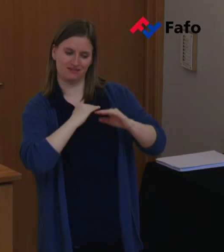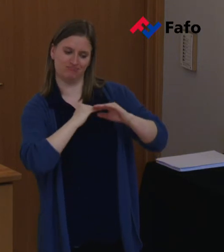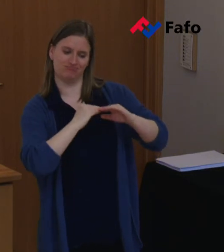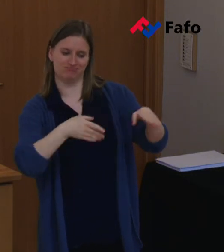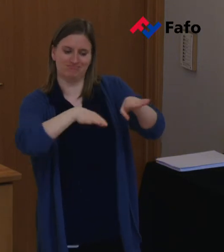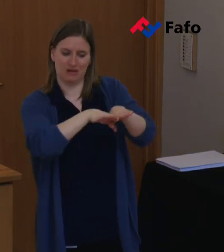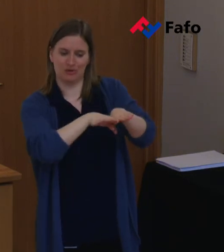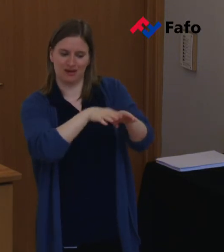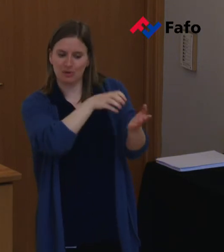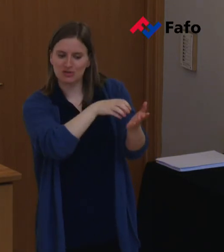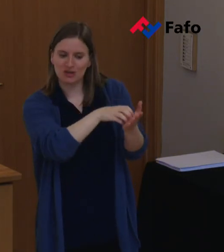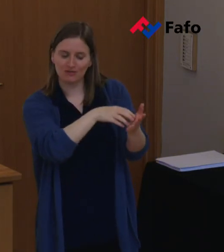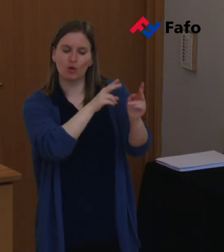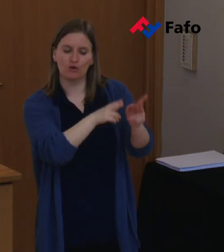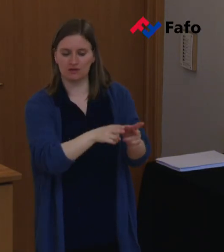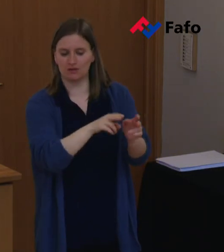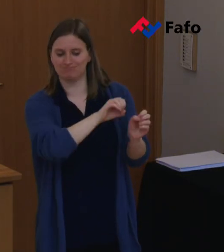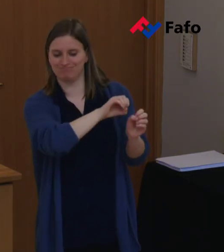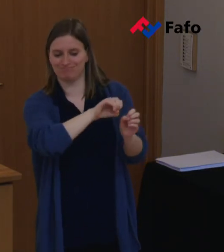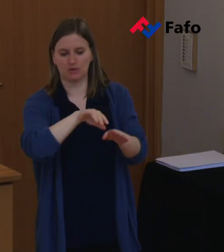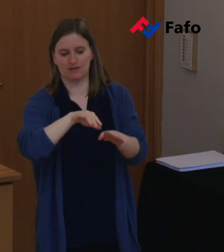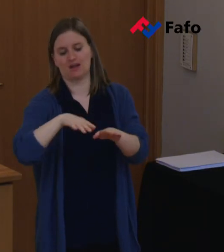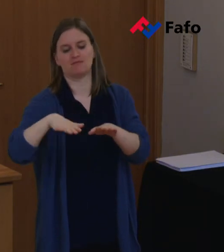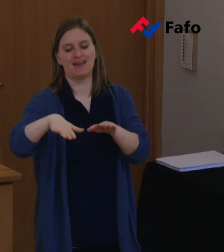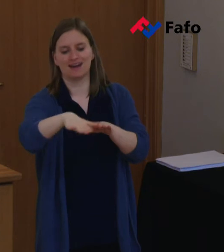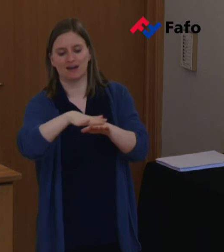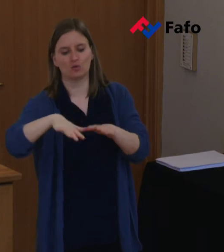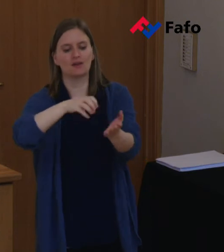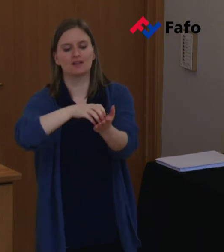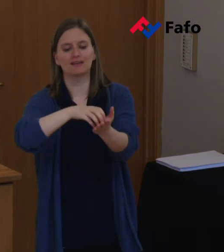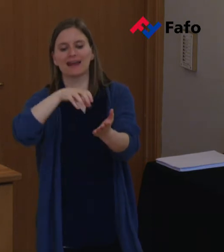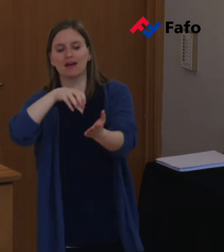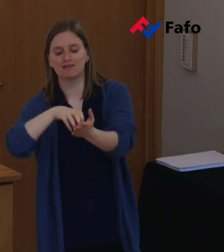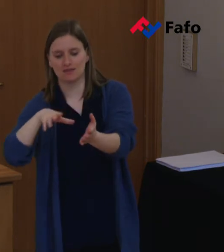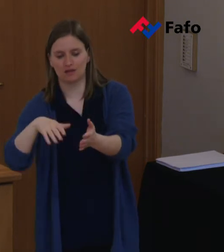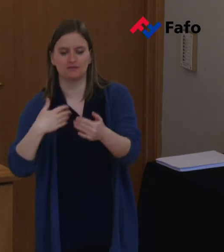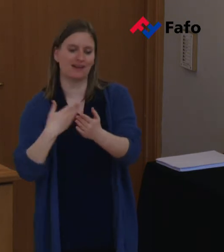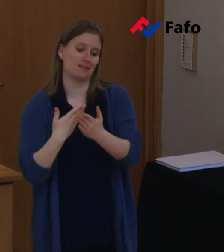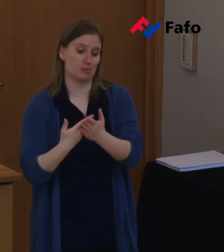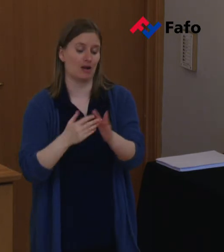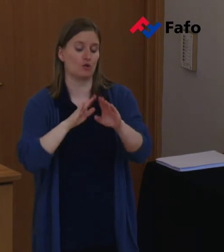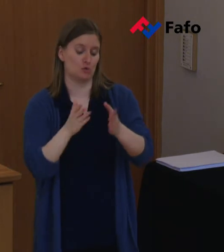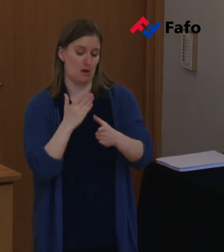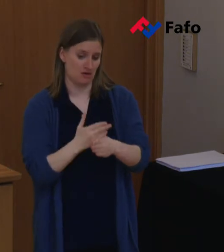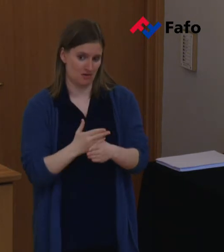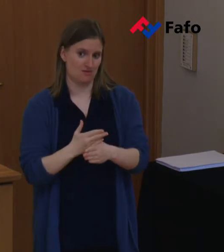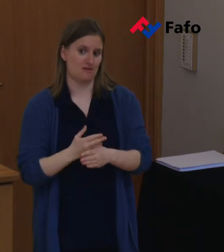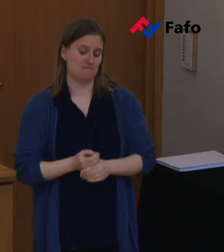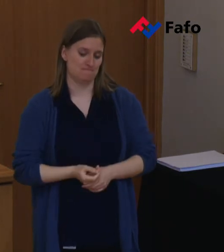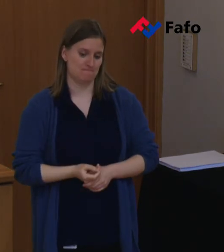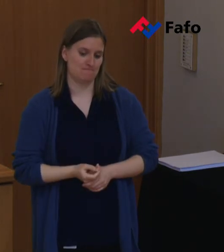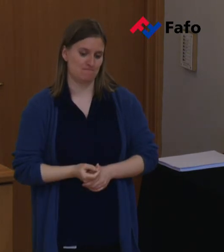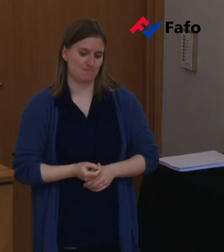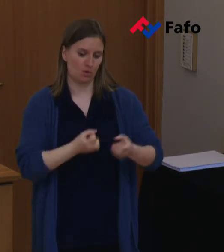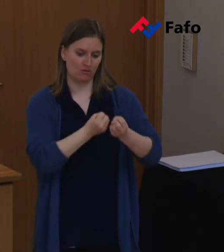og til lagt, eller ofte lagt, på de regionale statlige etatene, blant annet Husbanken. Og vi har jo over